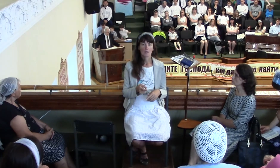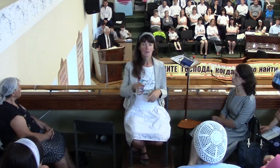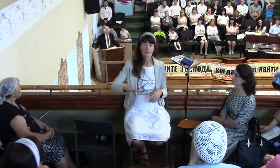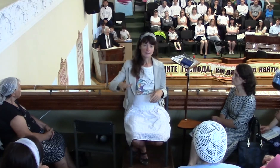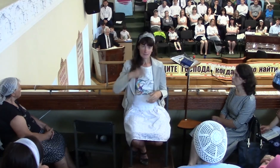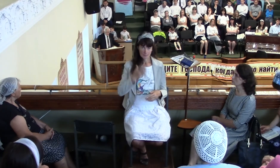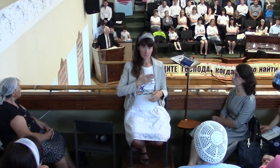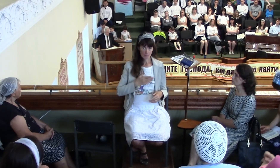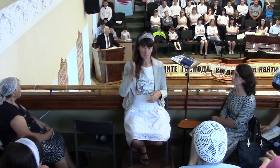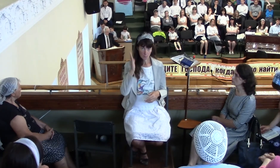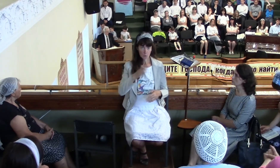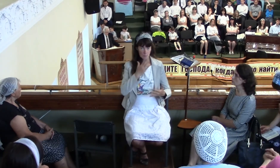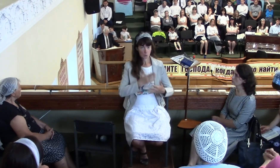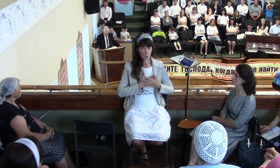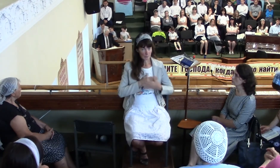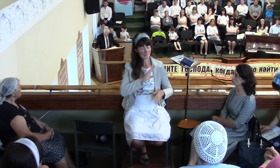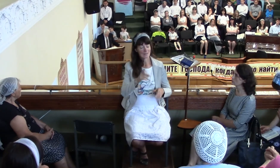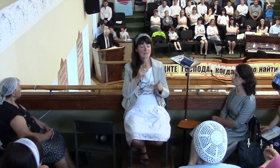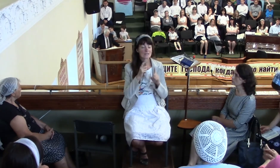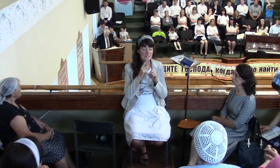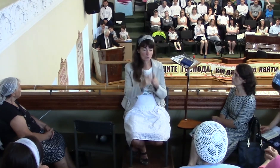и истиной.